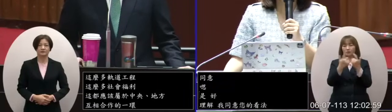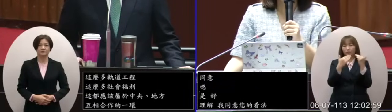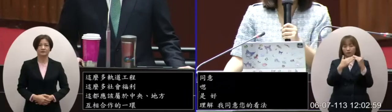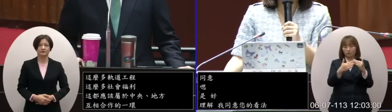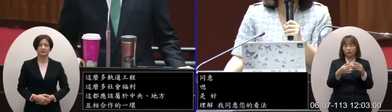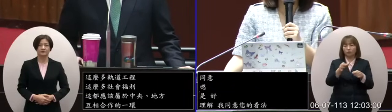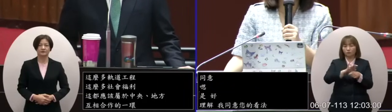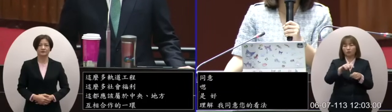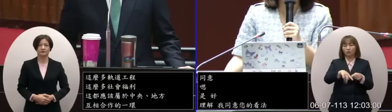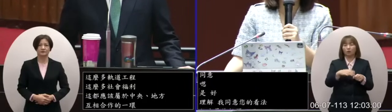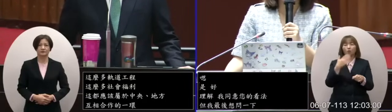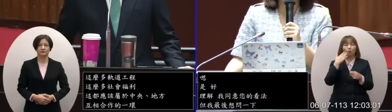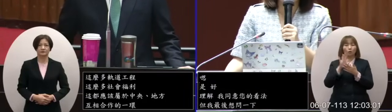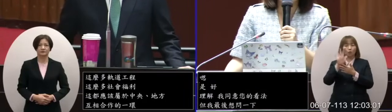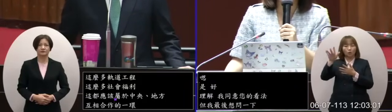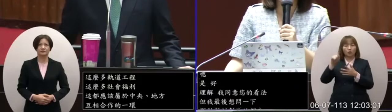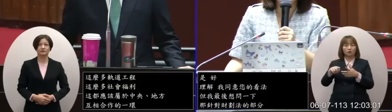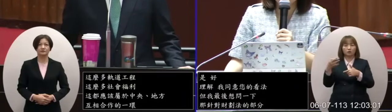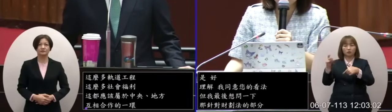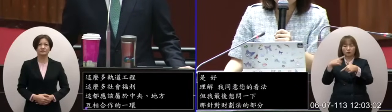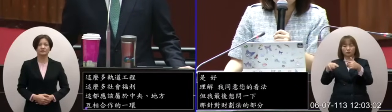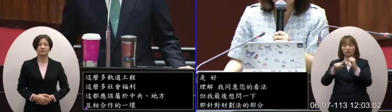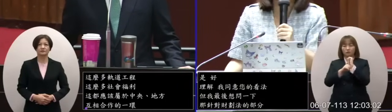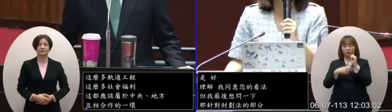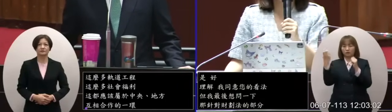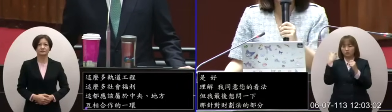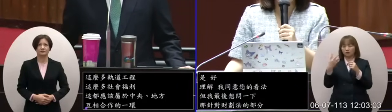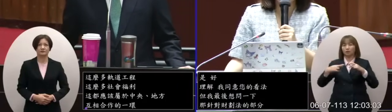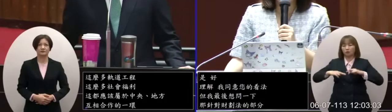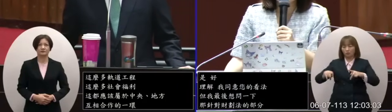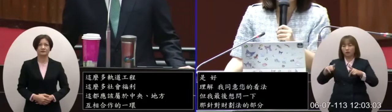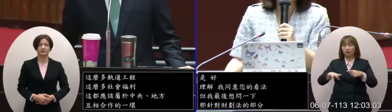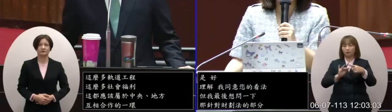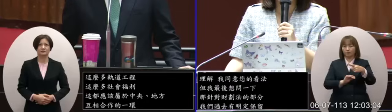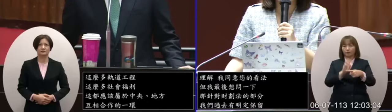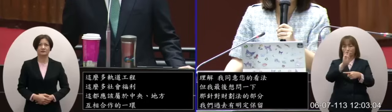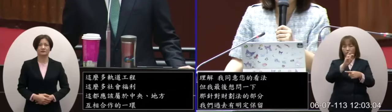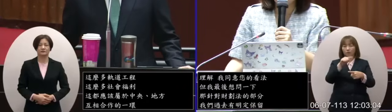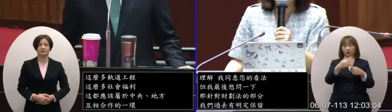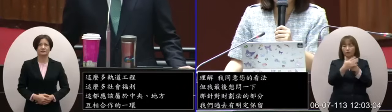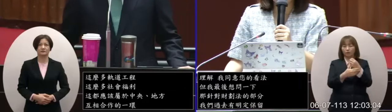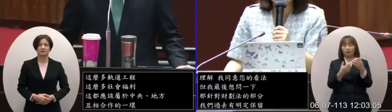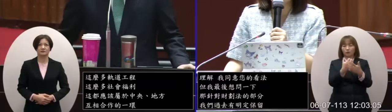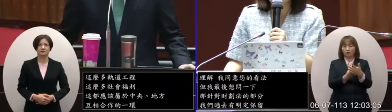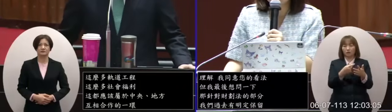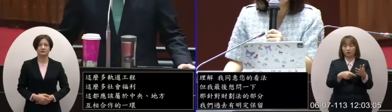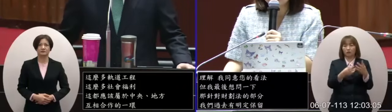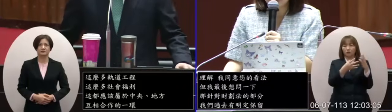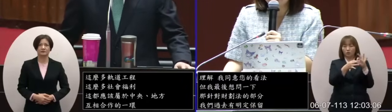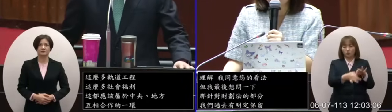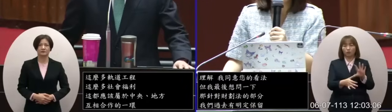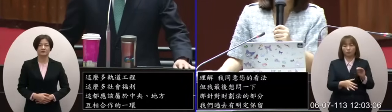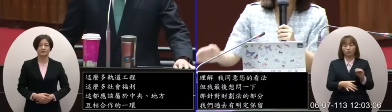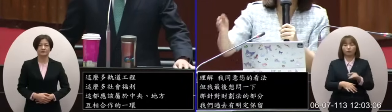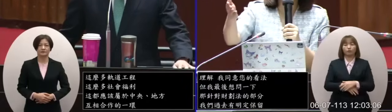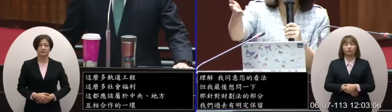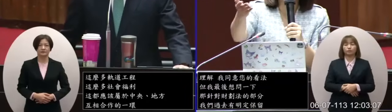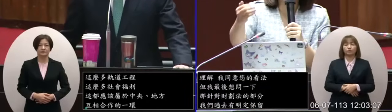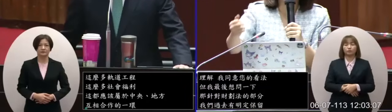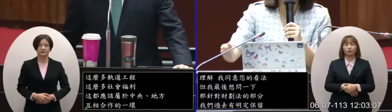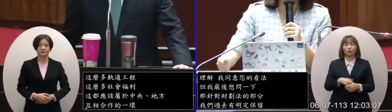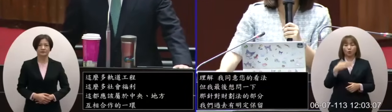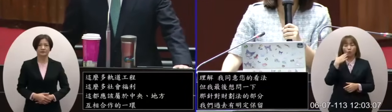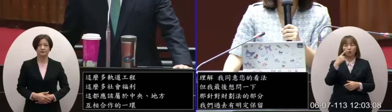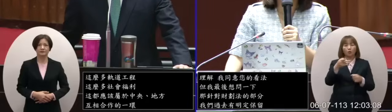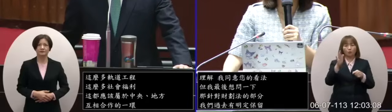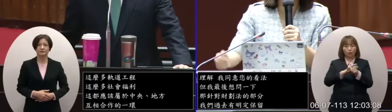市。那未来如果财划法重新修法的话，这个3%的保留我们会继续留存下来吗？部长如